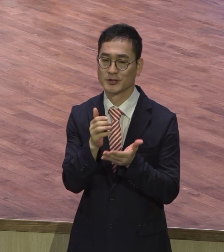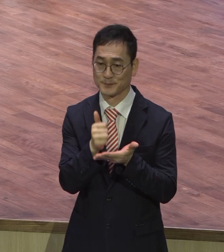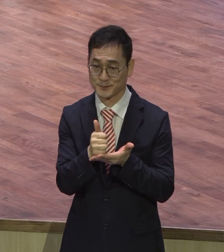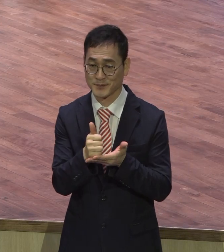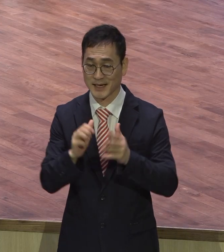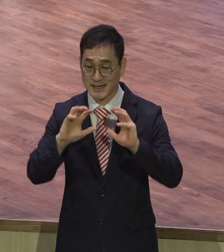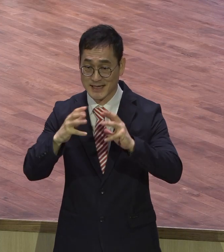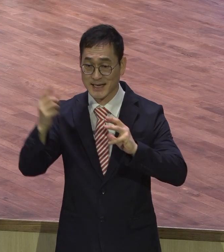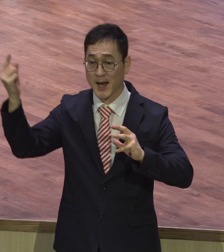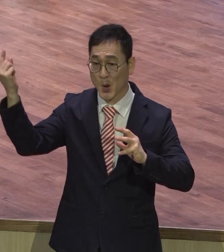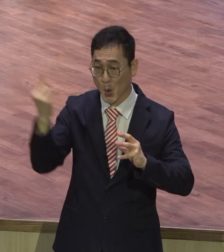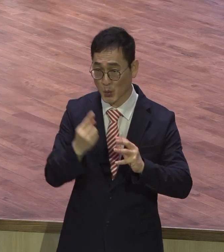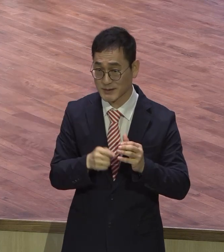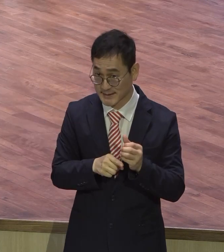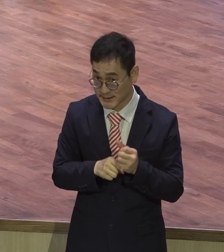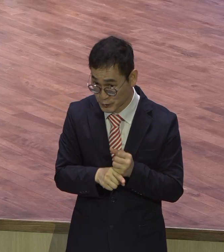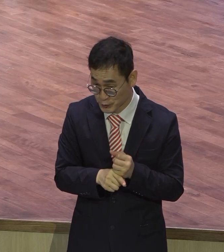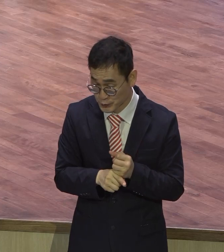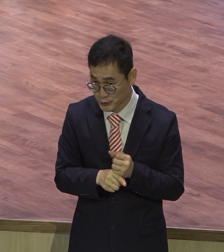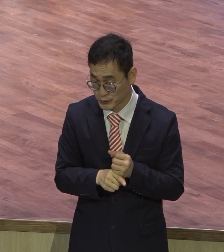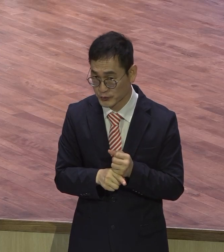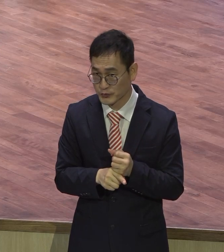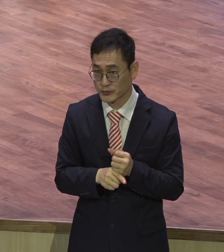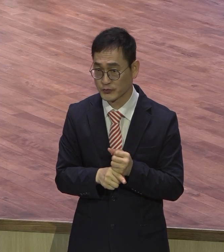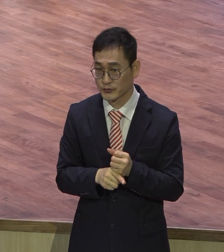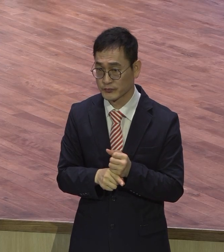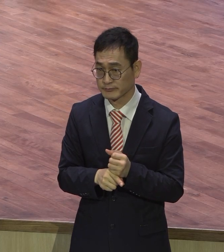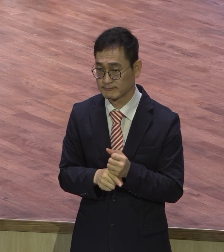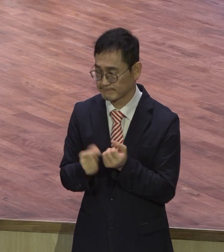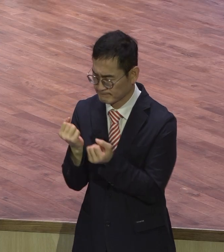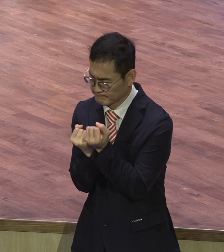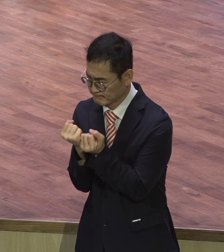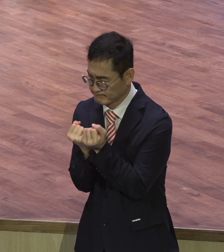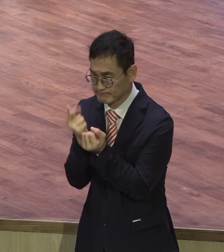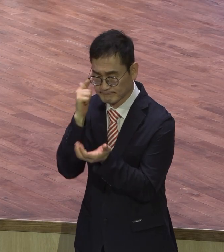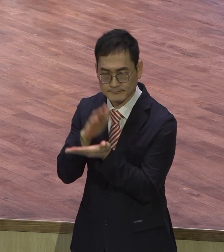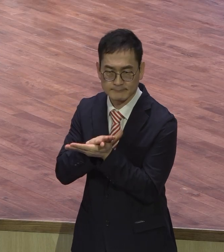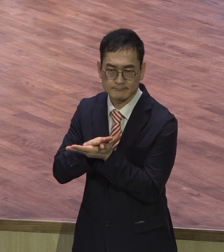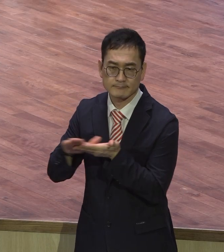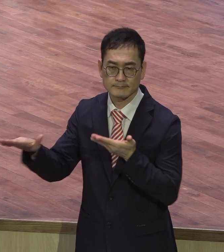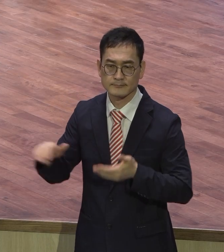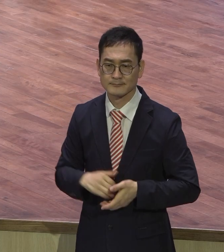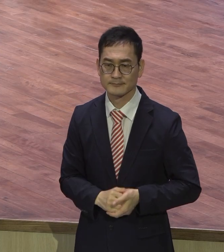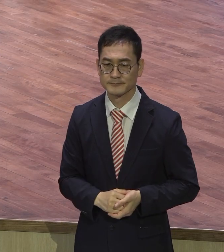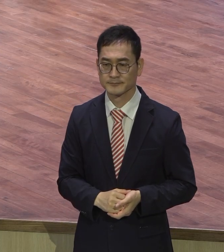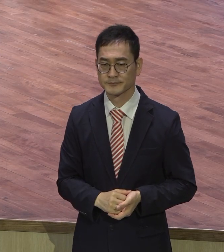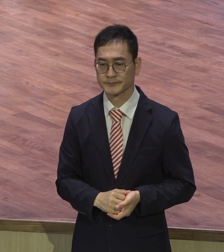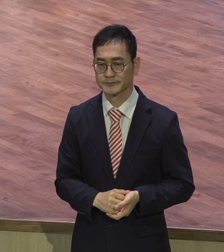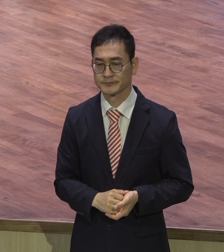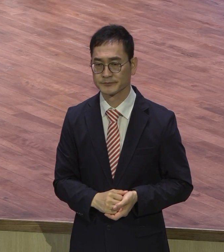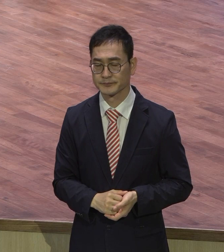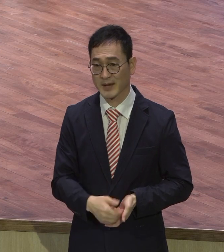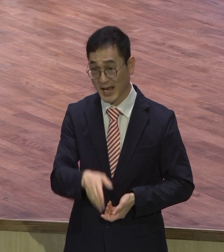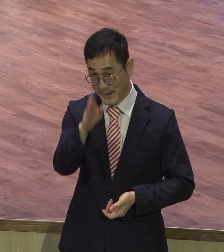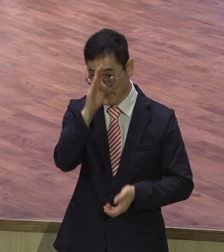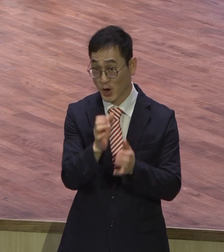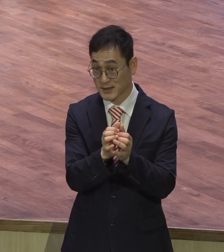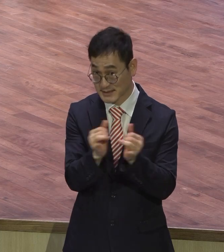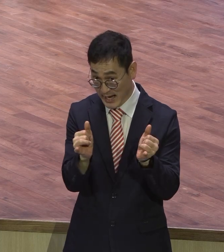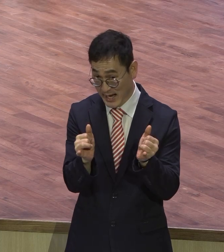세상에 오신 이유를 아주 명쾌하게 그렇게 설명해 주고 계십니다. 병든